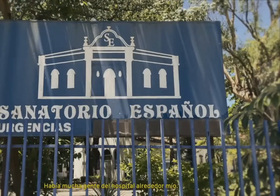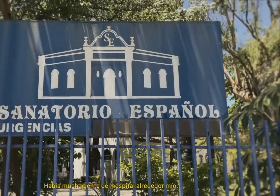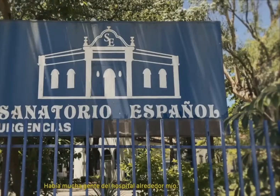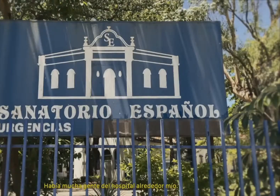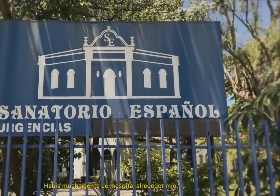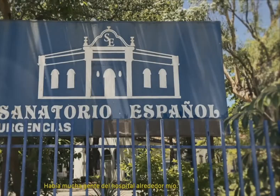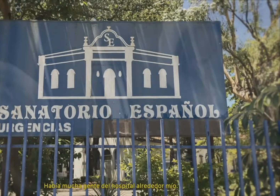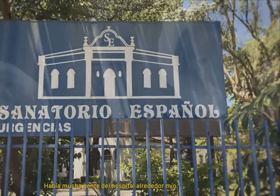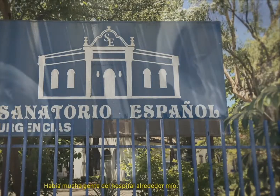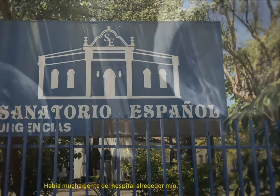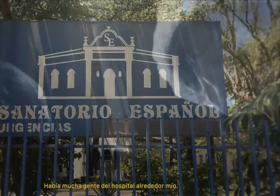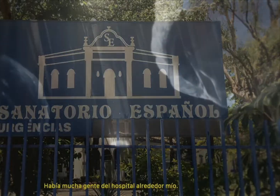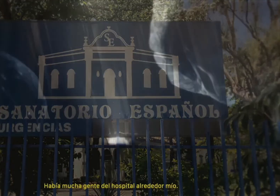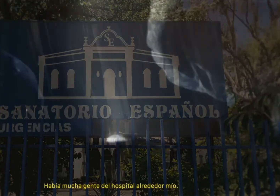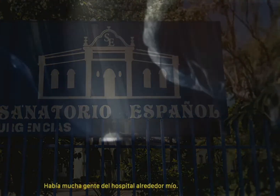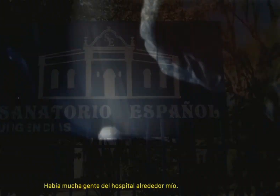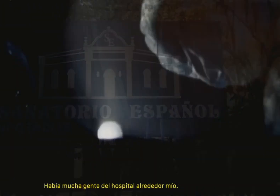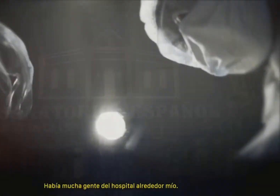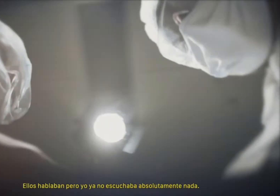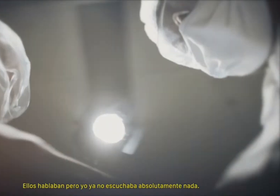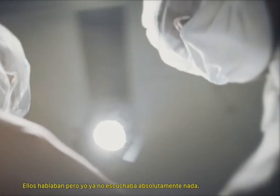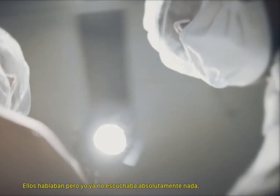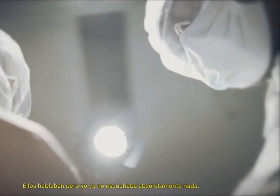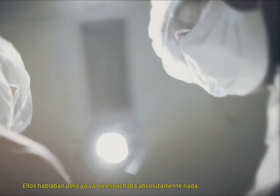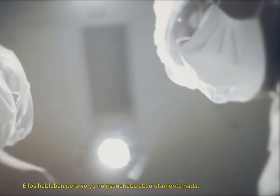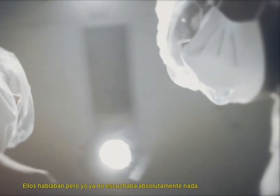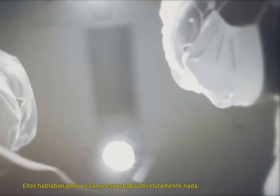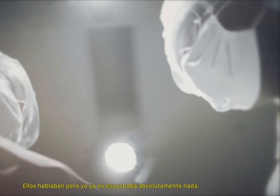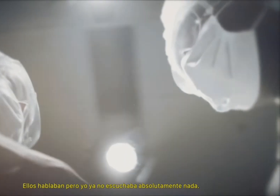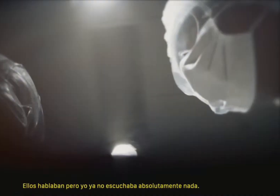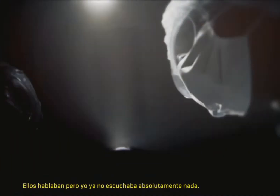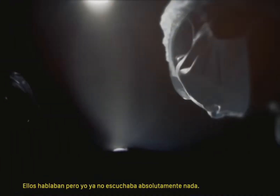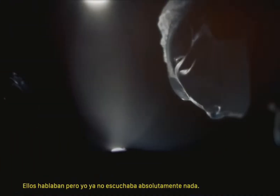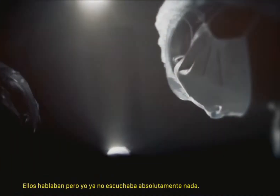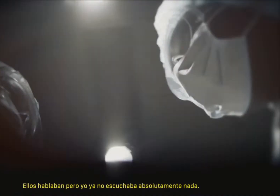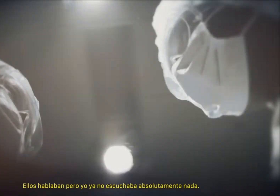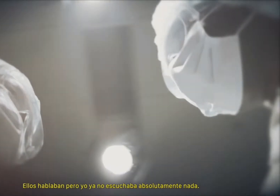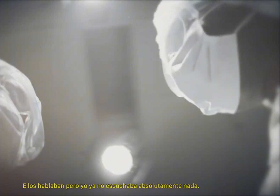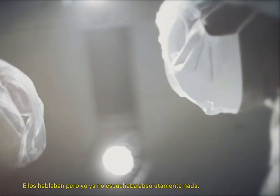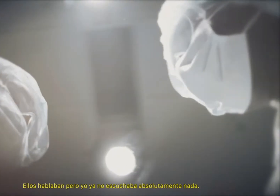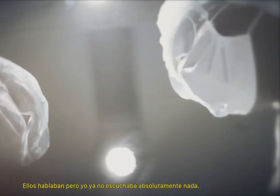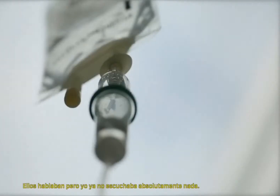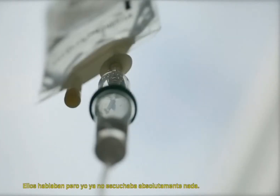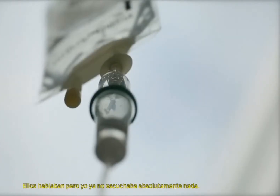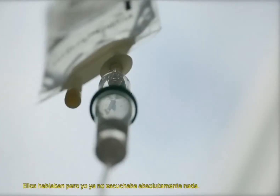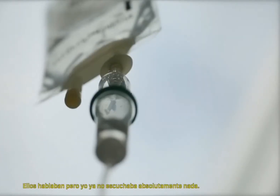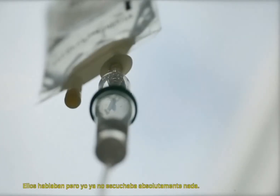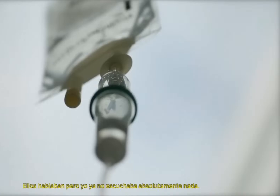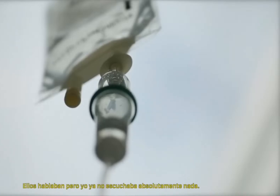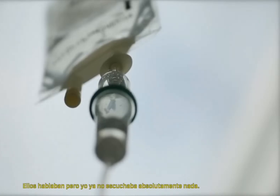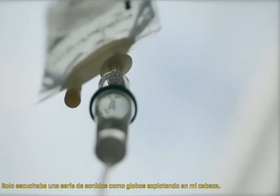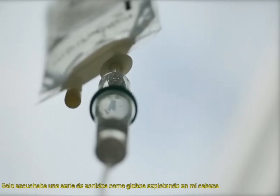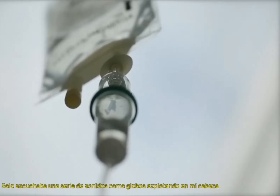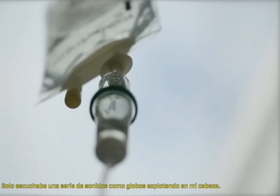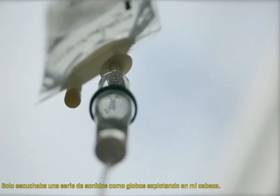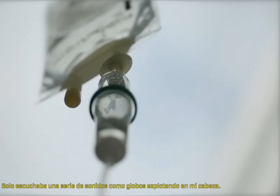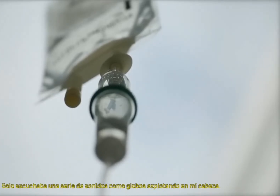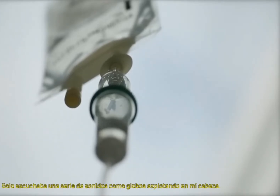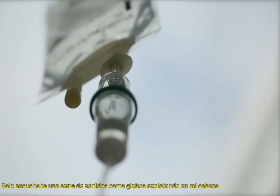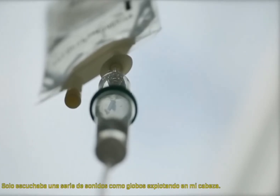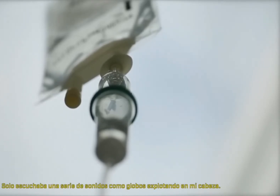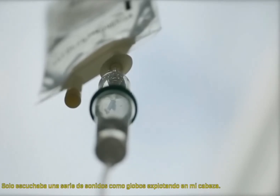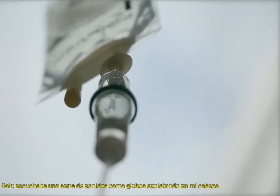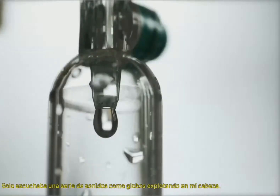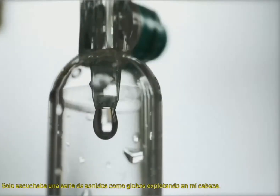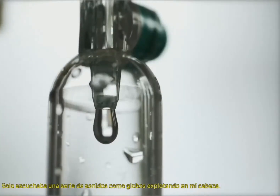mucha gente del hospital alrededor mío. Ellos hablaban, pero yo ya no escuchaba absolutamente nada. solo